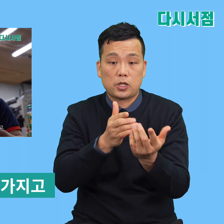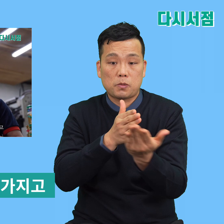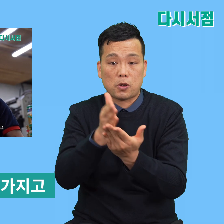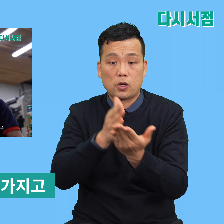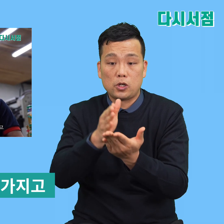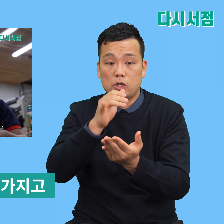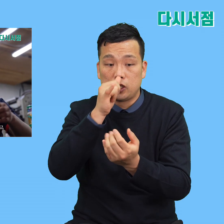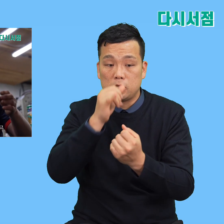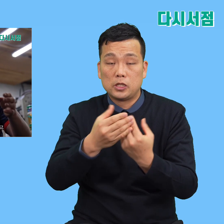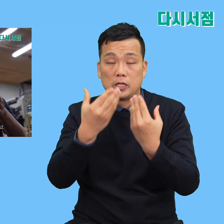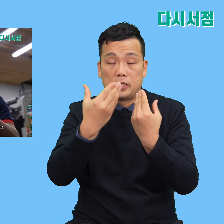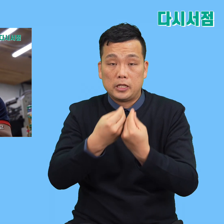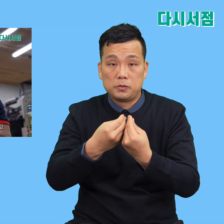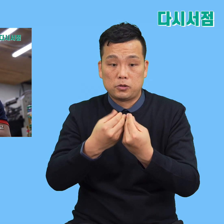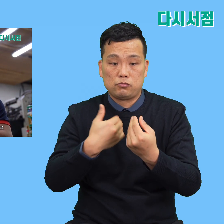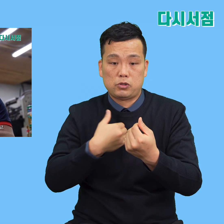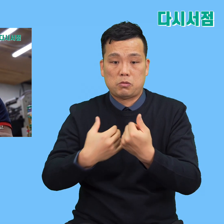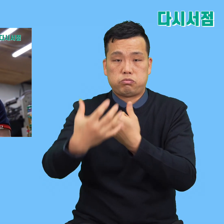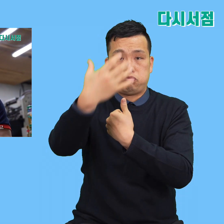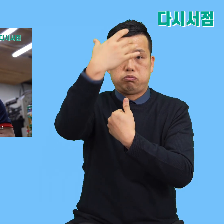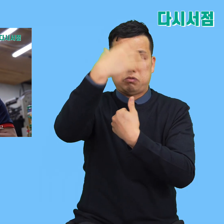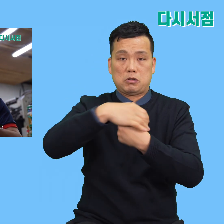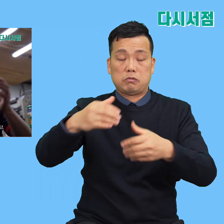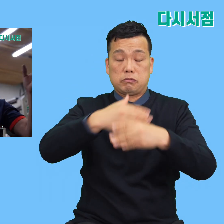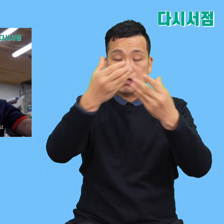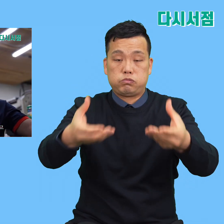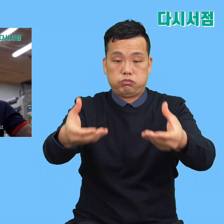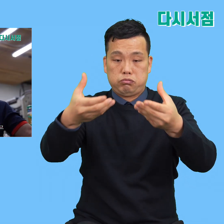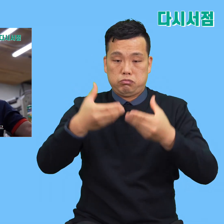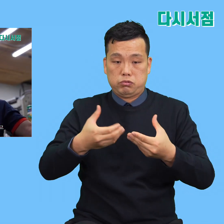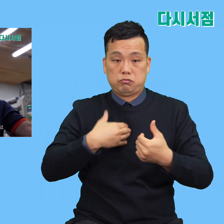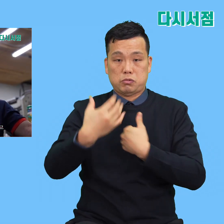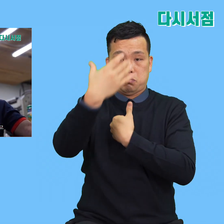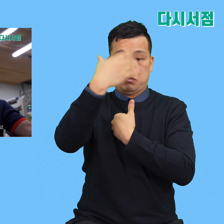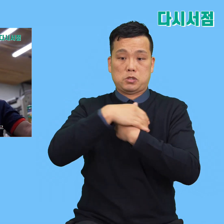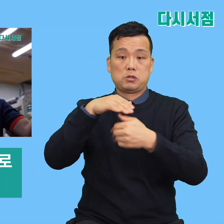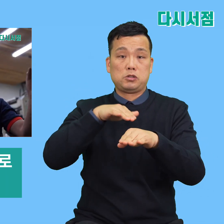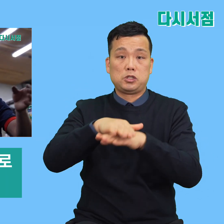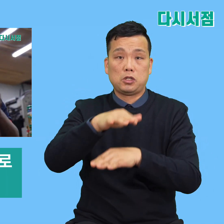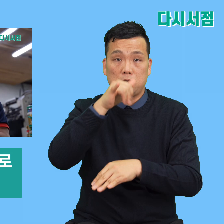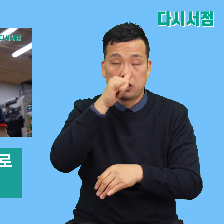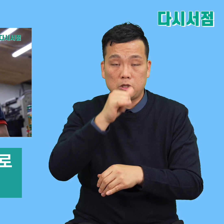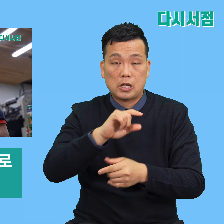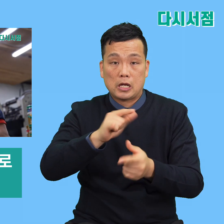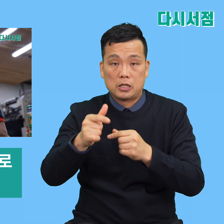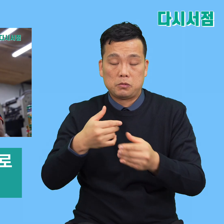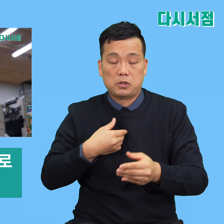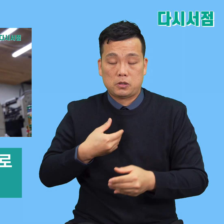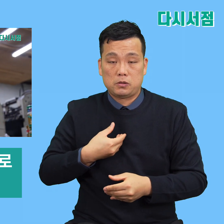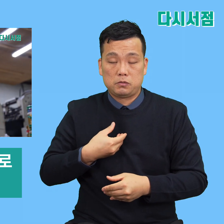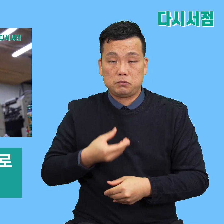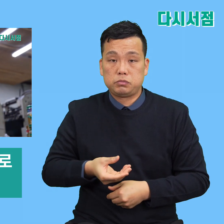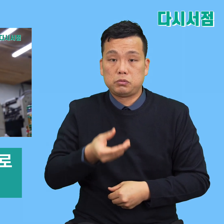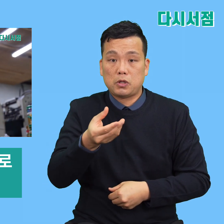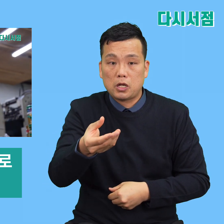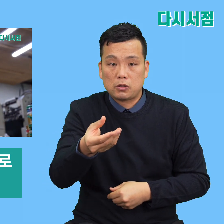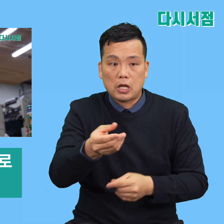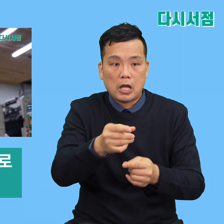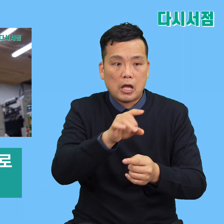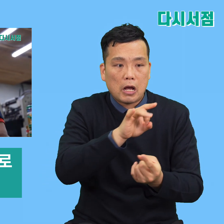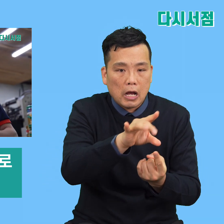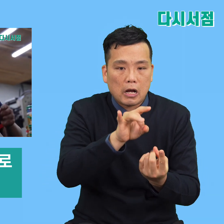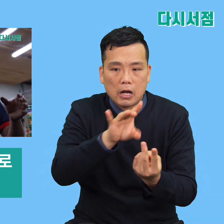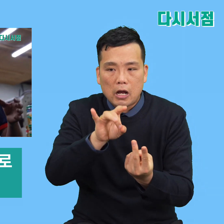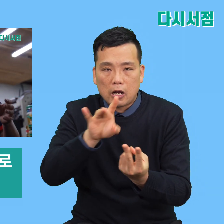내가 OM 방식으로 해갖고 뭐 그냥 통으로 주는 방법이 있고 아니면 내가 들고 손으로 이제 띄는 방법이 있는